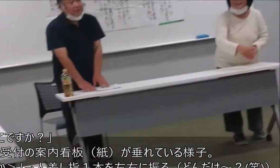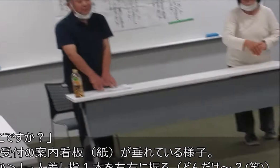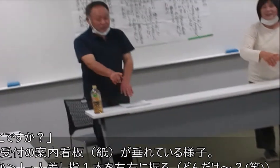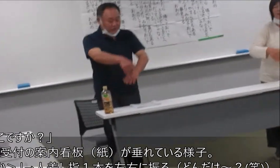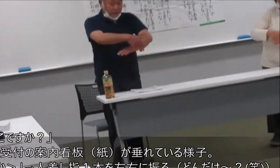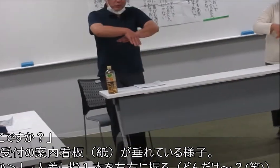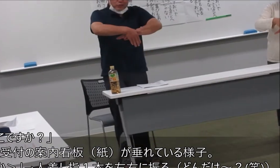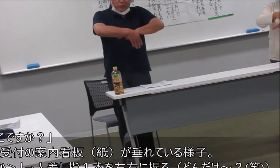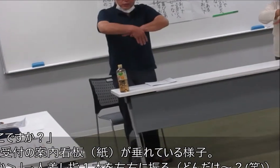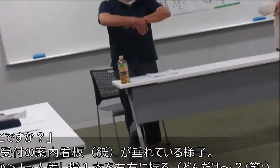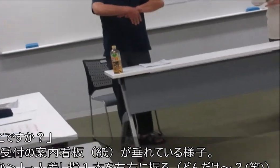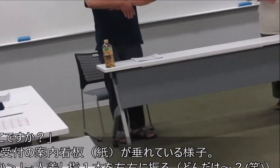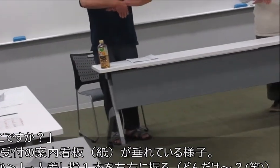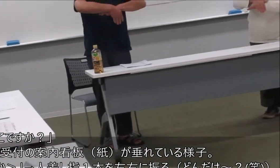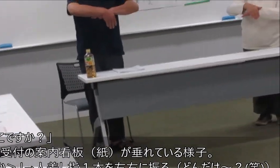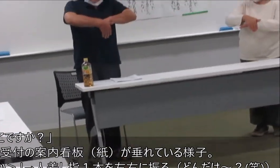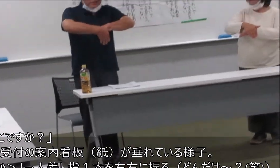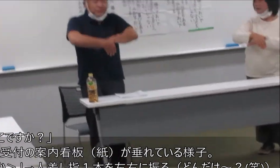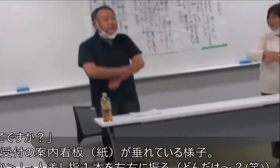ああ、ダメだね。